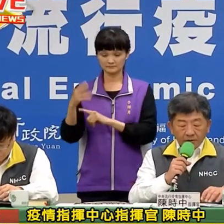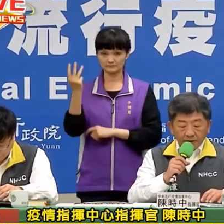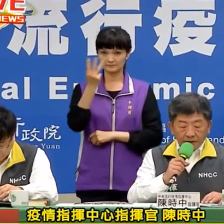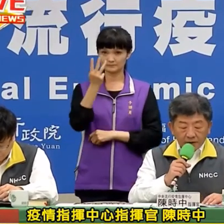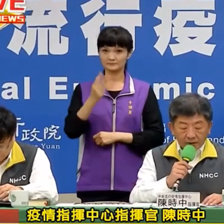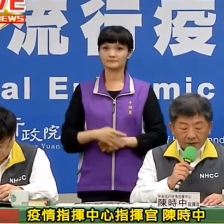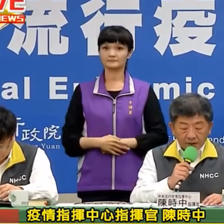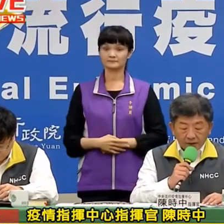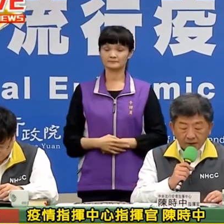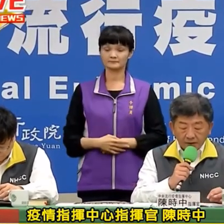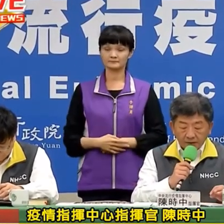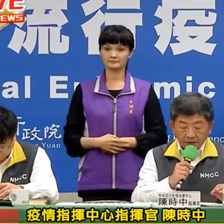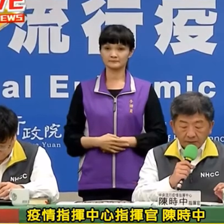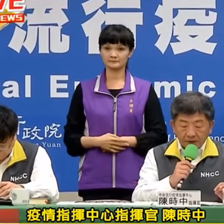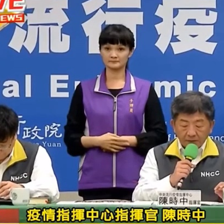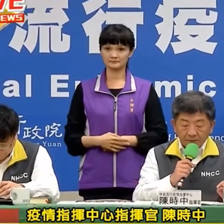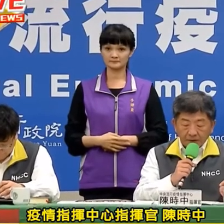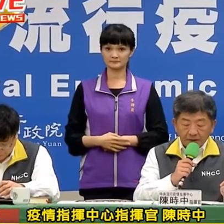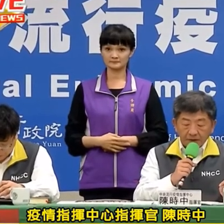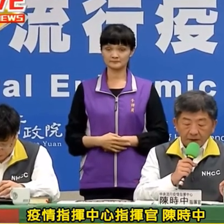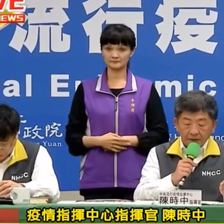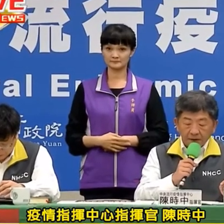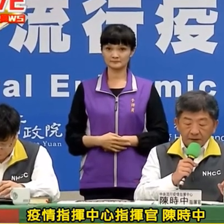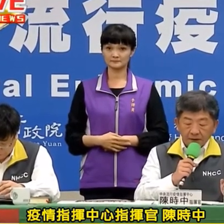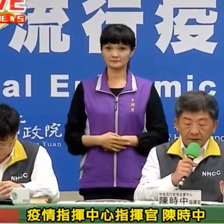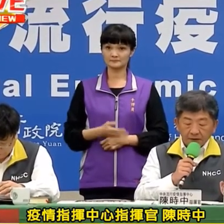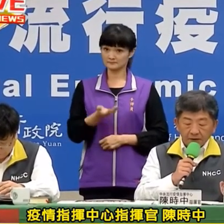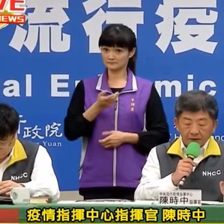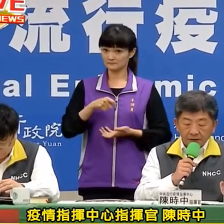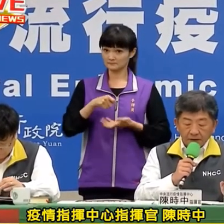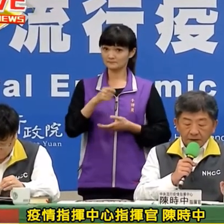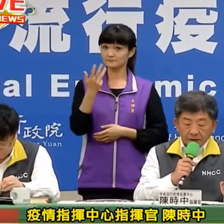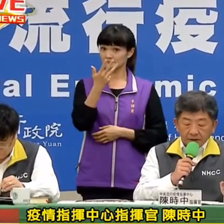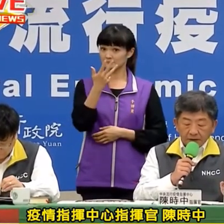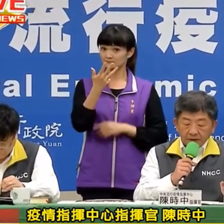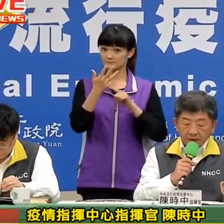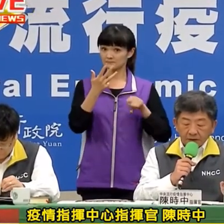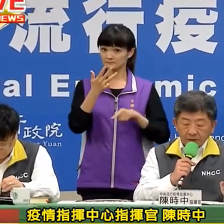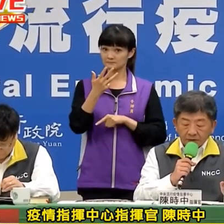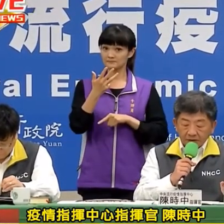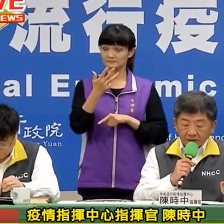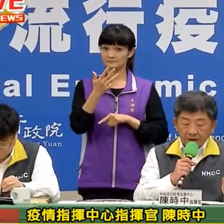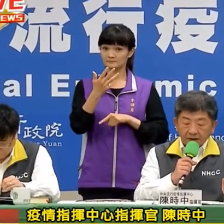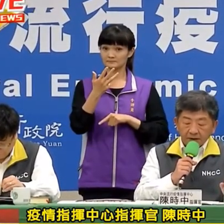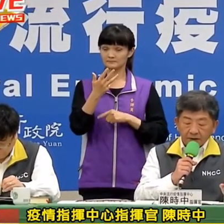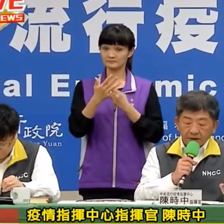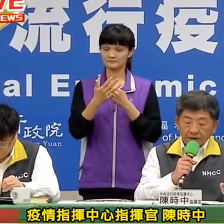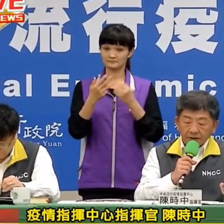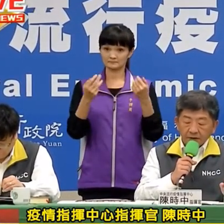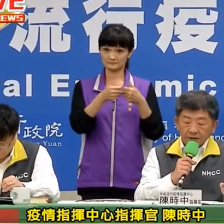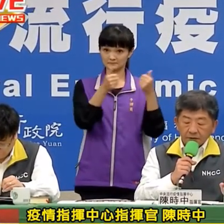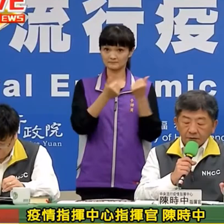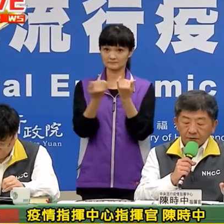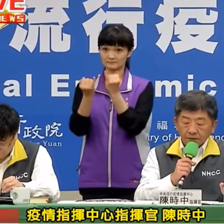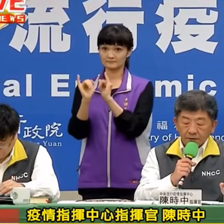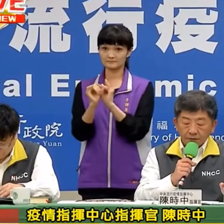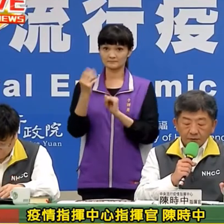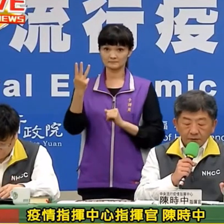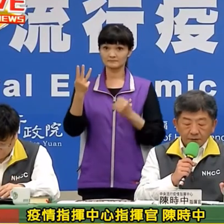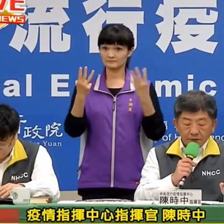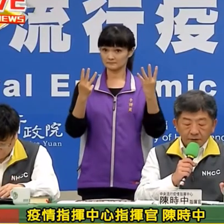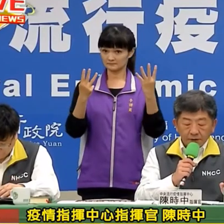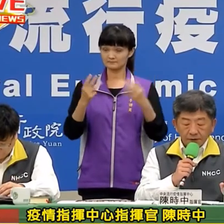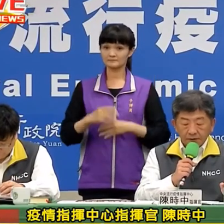那总共在这个8例里面大概是有3女4男年龄介于